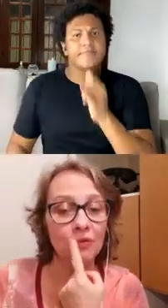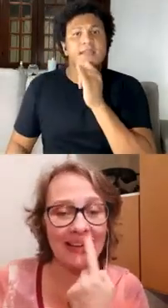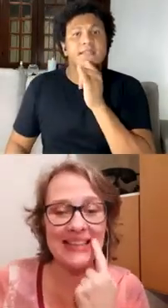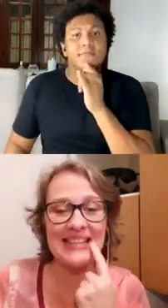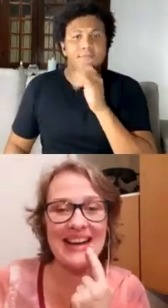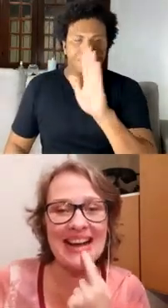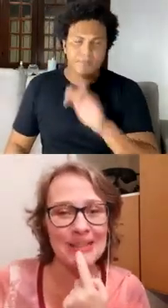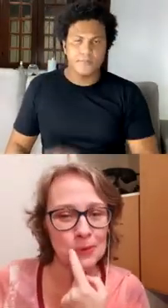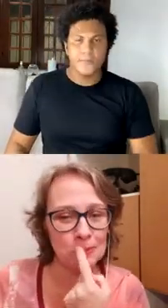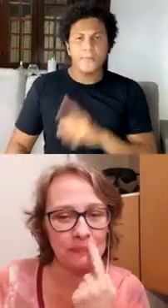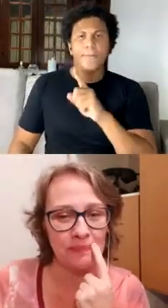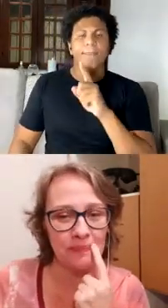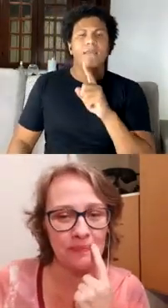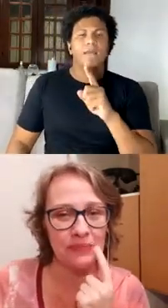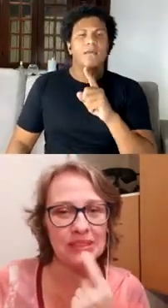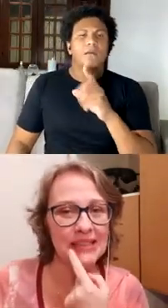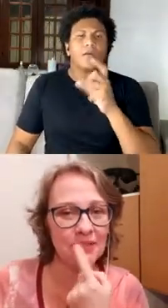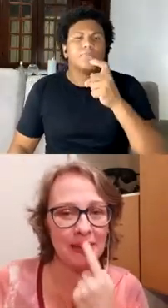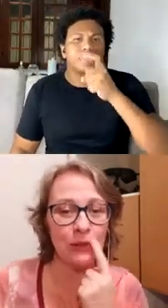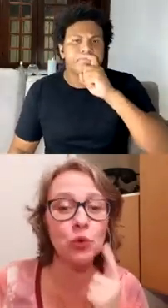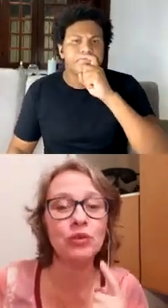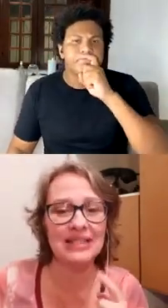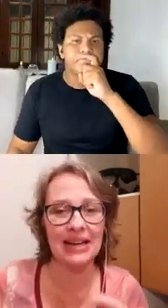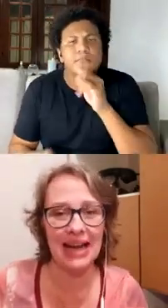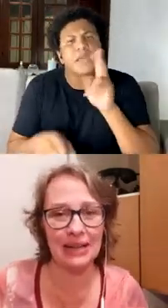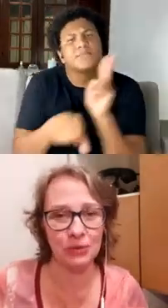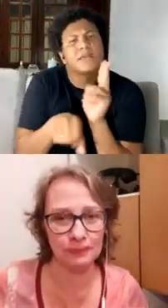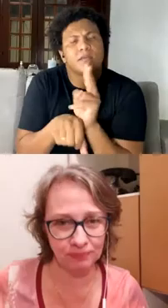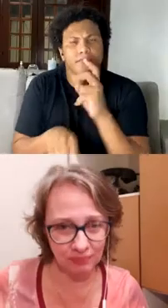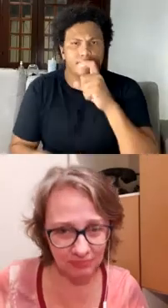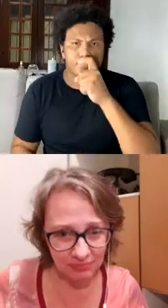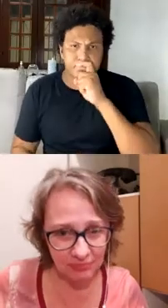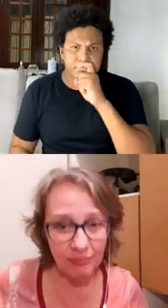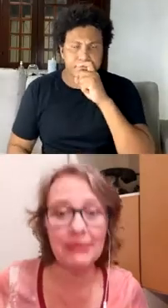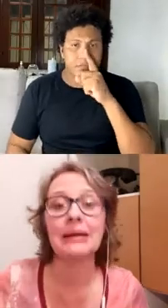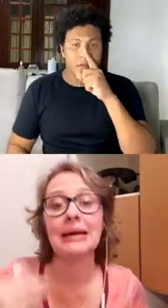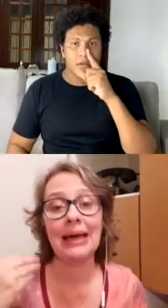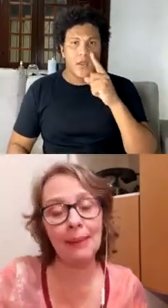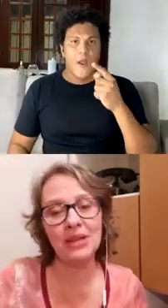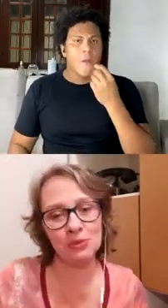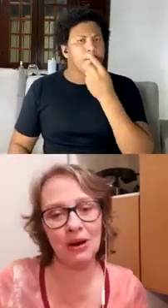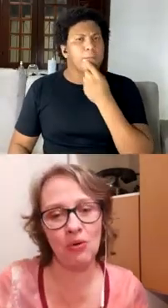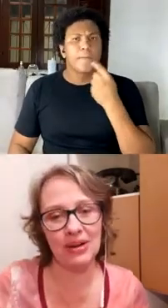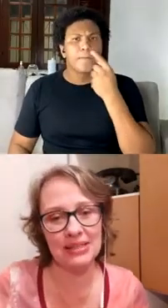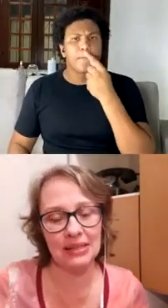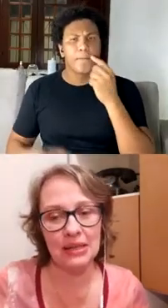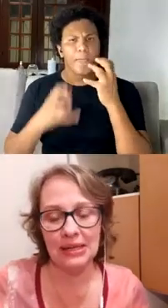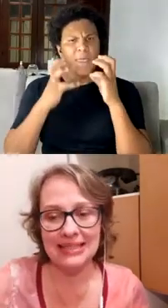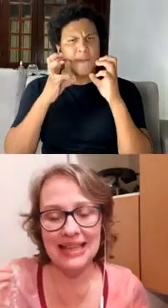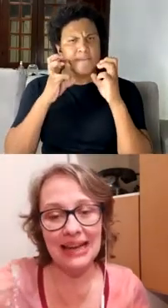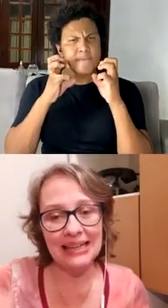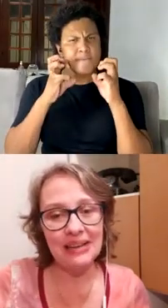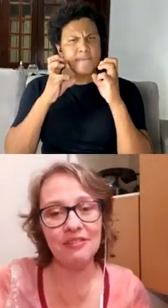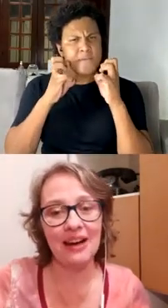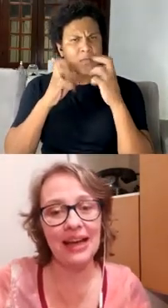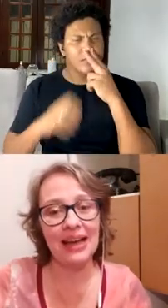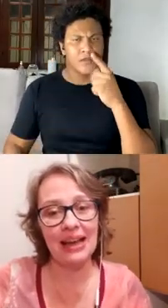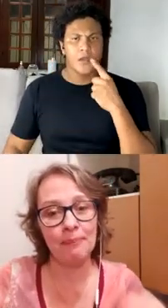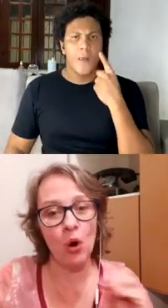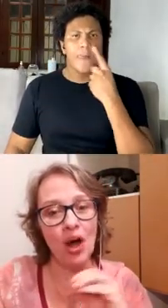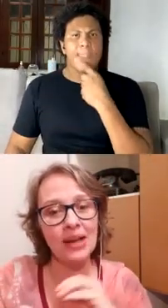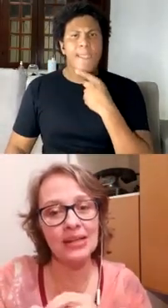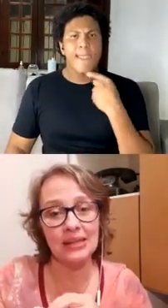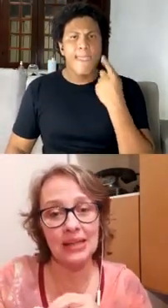não fica ressecado? Isso aqui fica tudo ressecado? É a mesma coisa. Saliva,